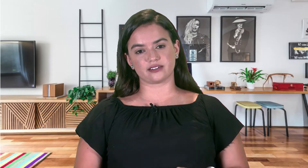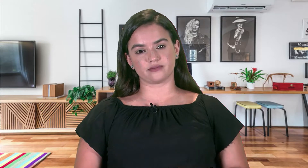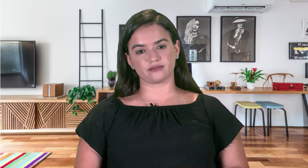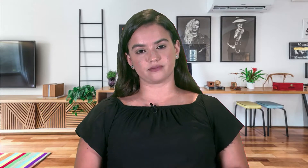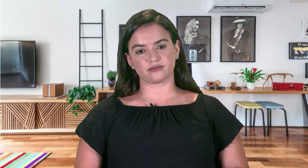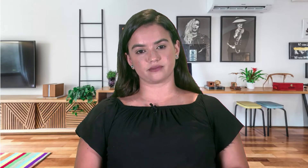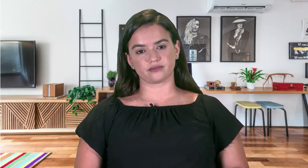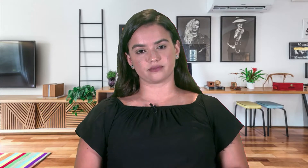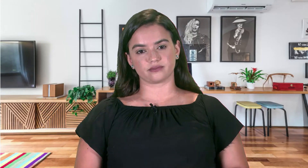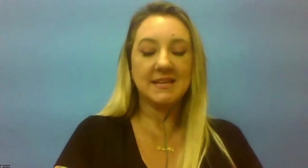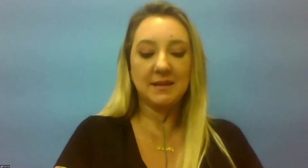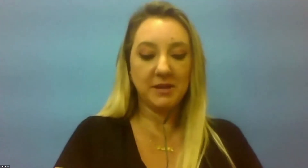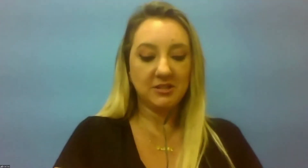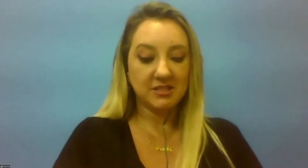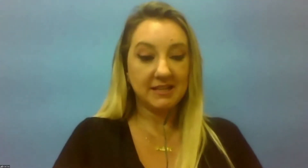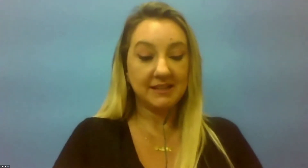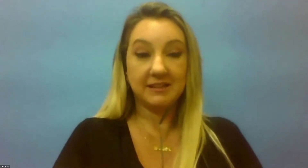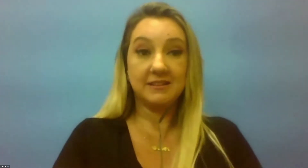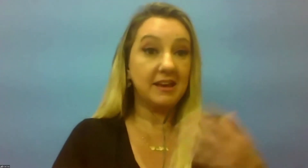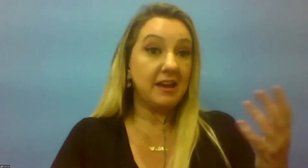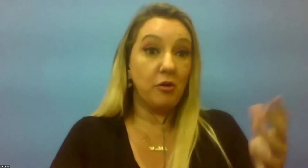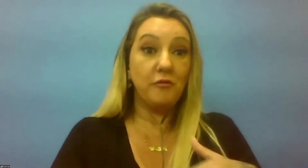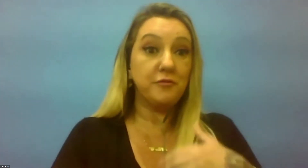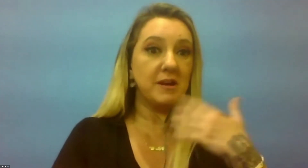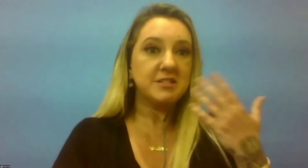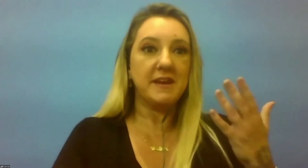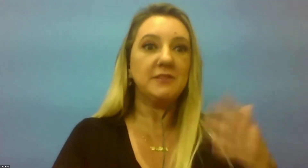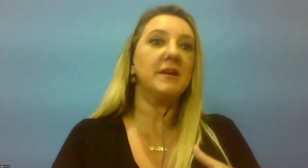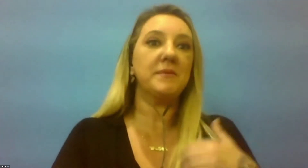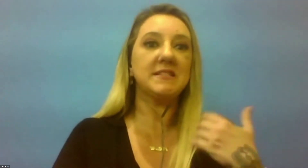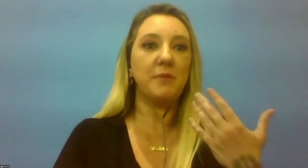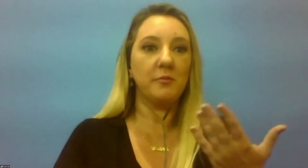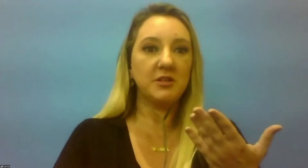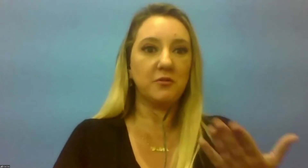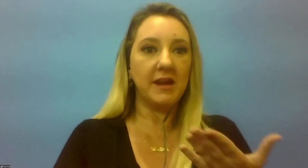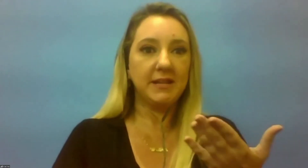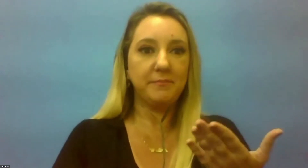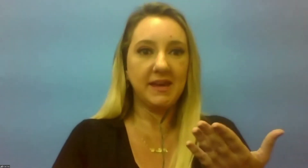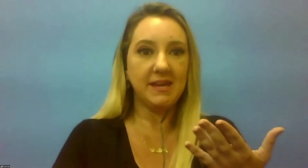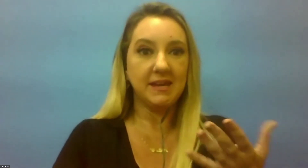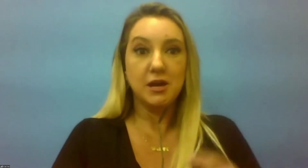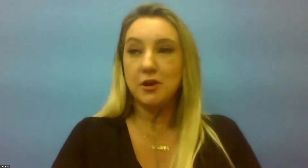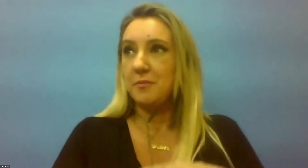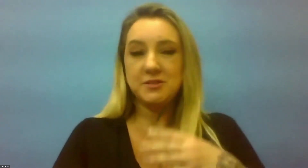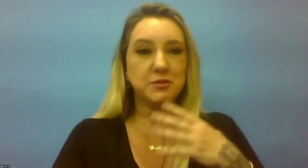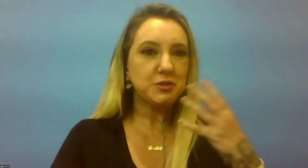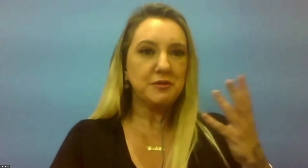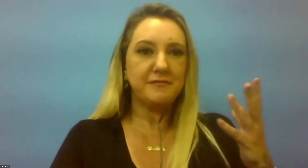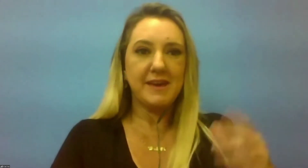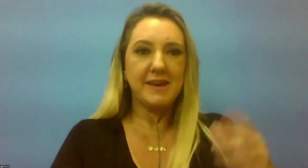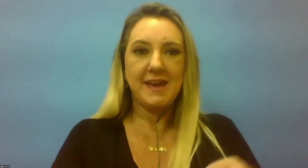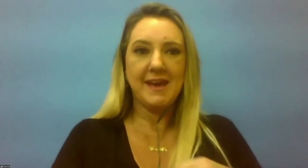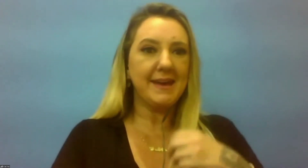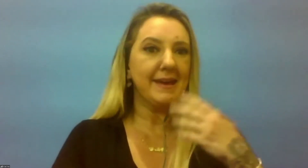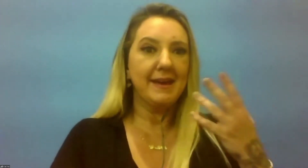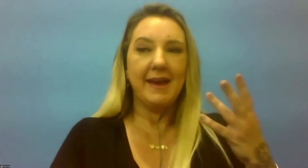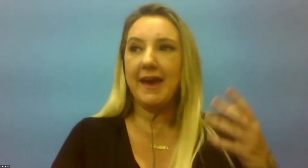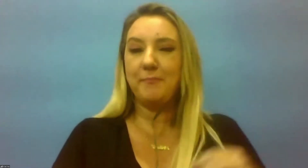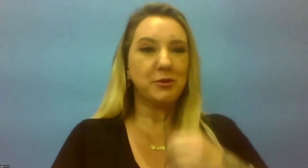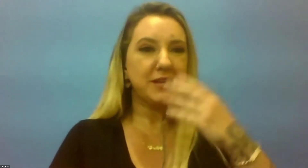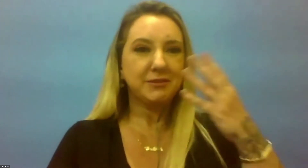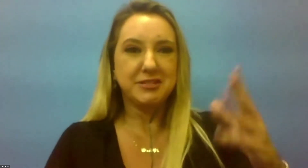né, Karina? É, exatamente. É, houve um advento, né, principalmente com a LBI, começou a